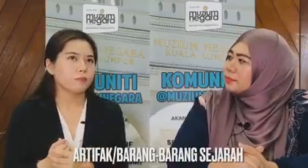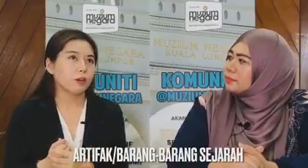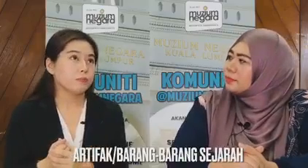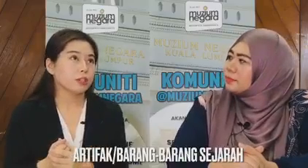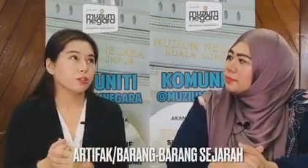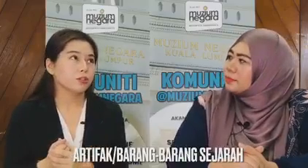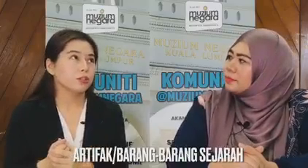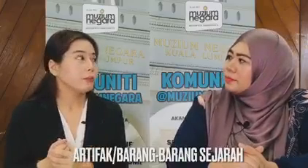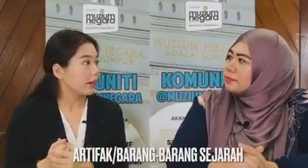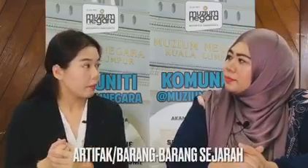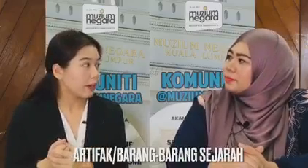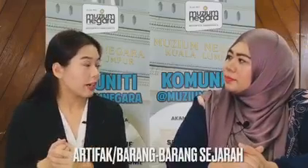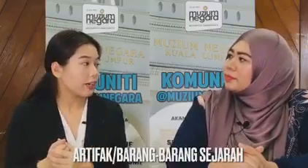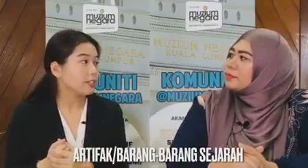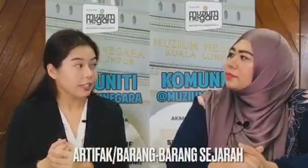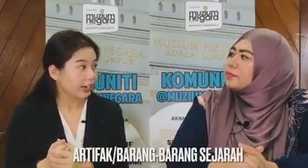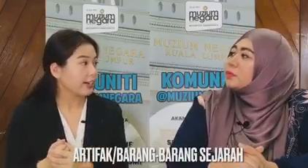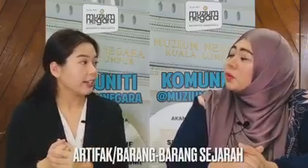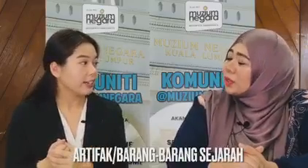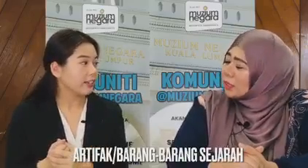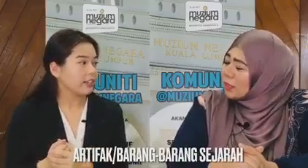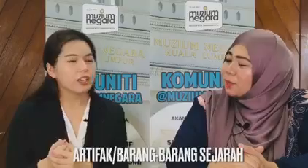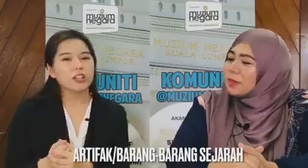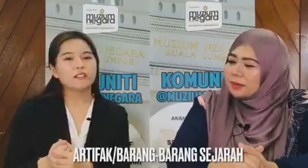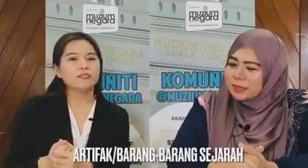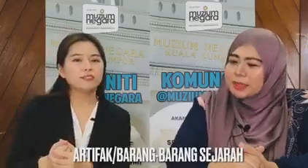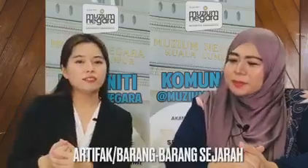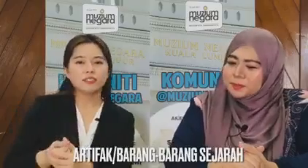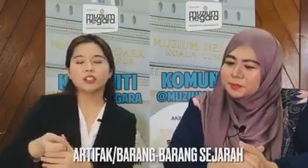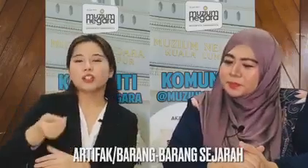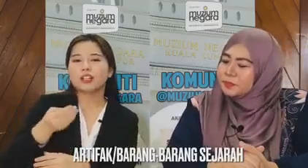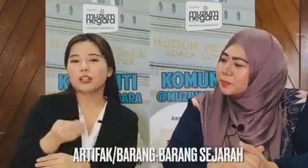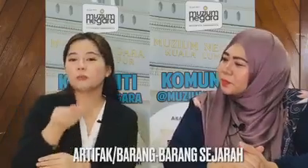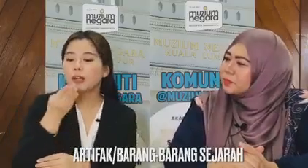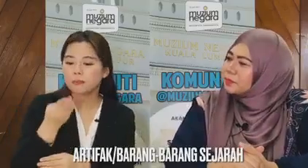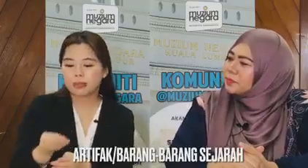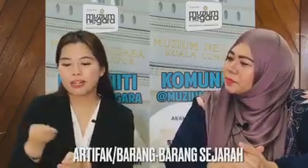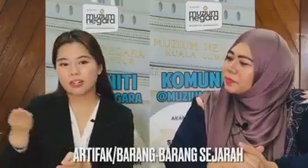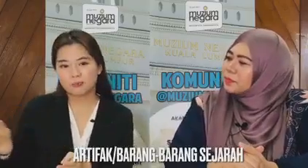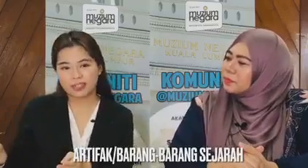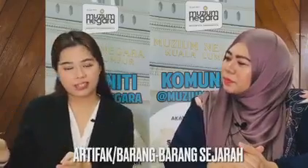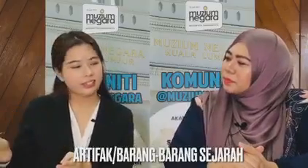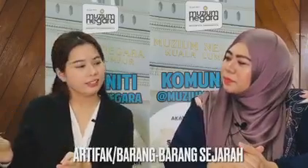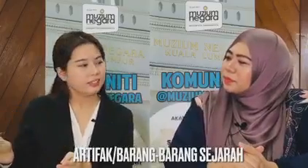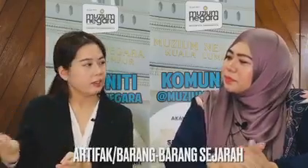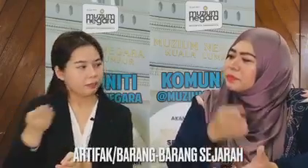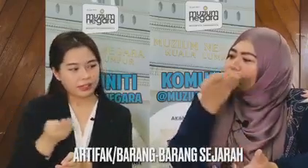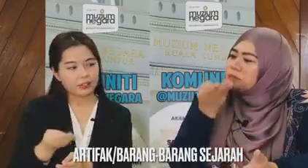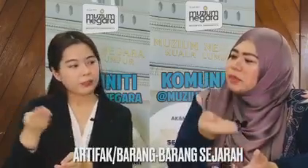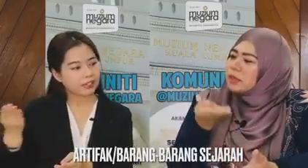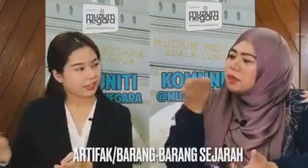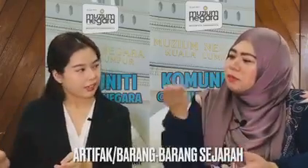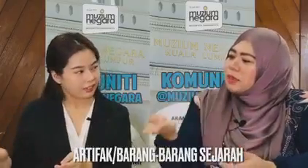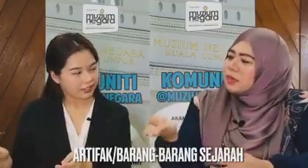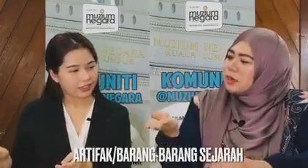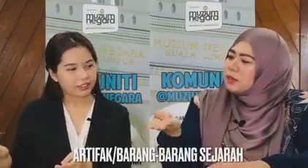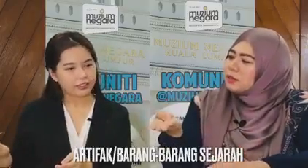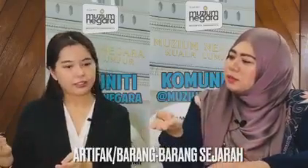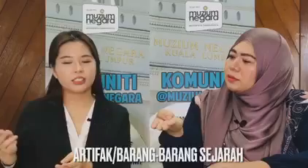membawa maksud barang-barang sejarah kan? Okay, menarik. So, kita akan buat barang-barang. Barang-barang.